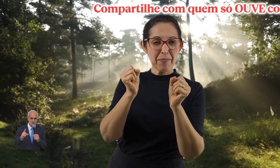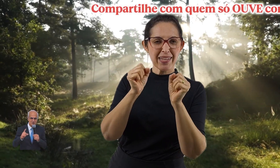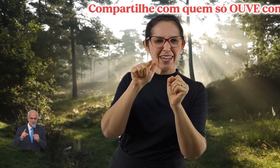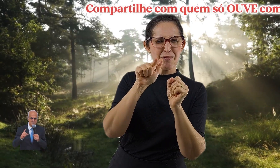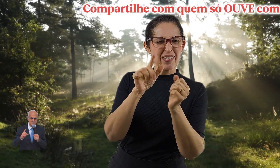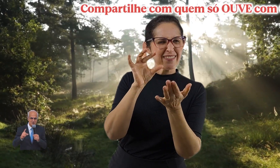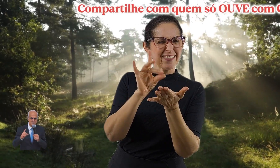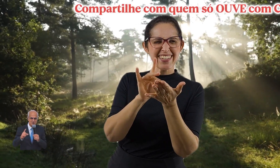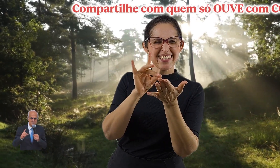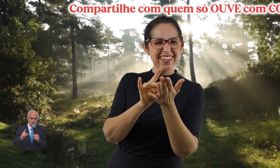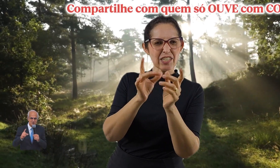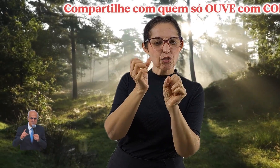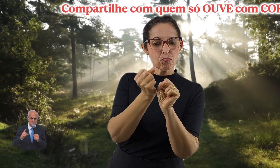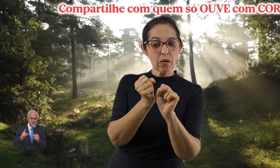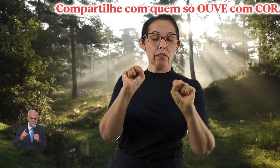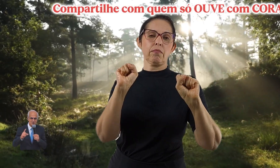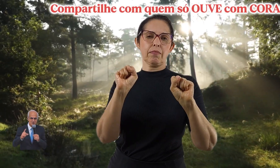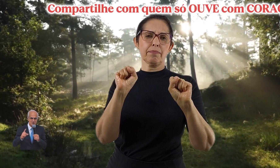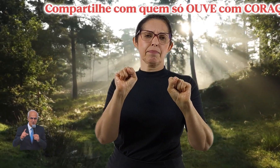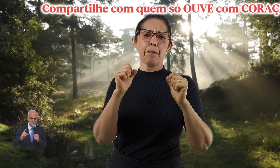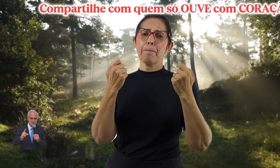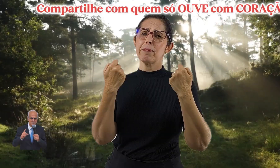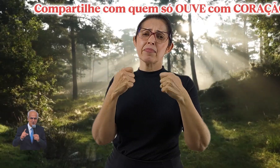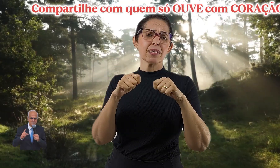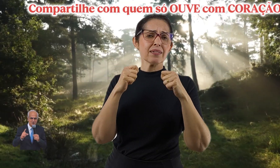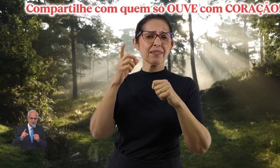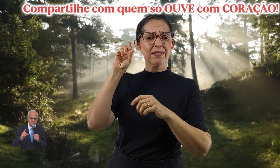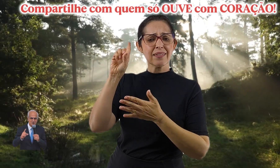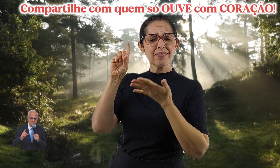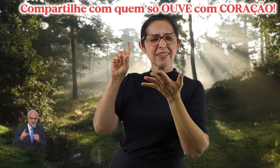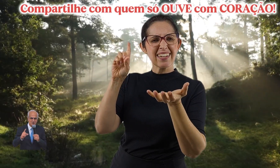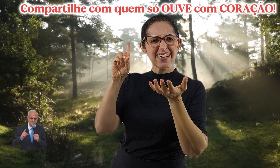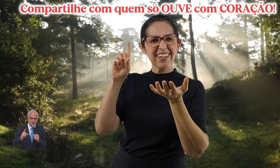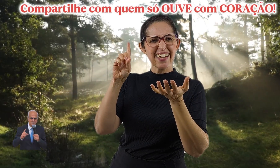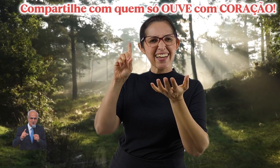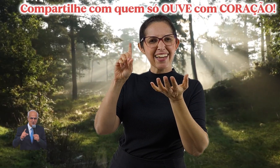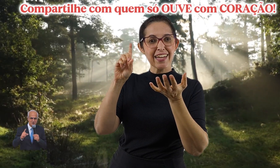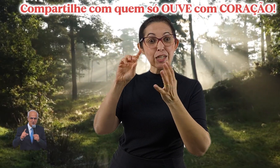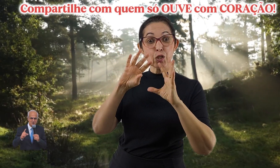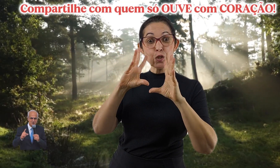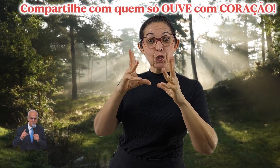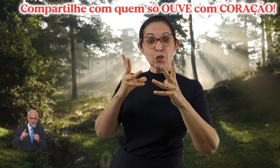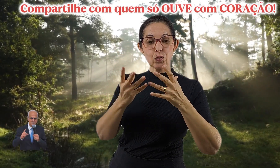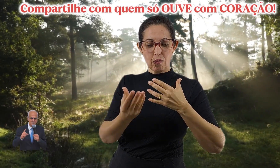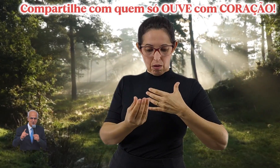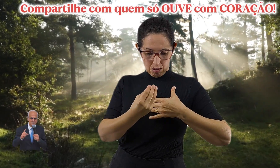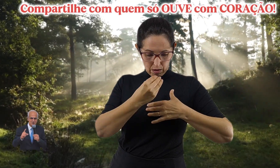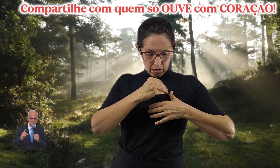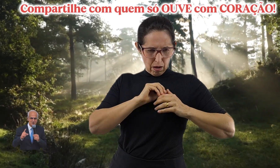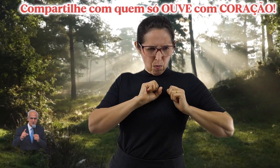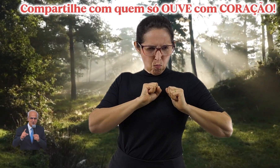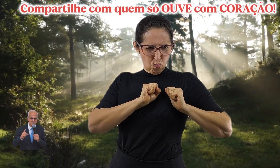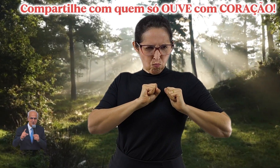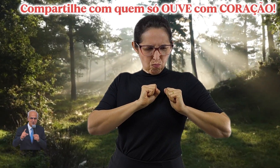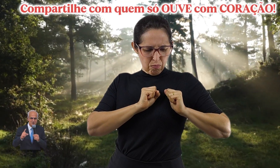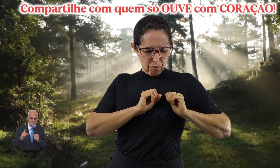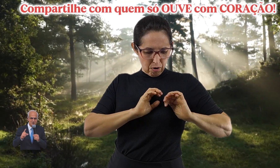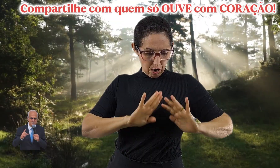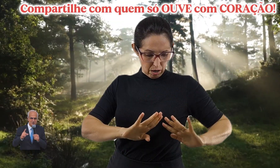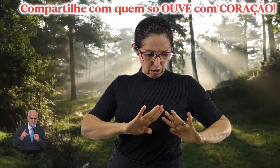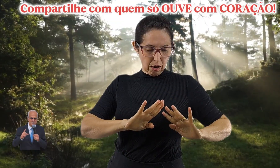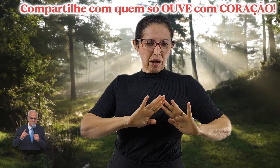sereis livres. A libertação que o Senhor quer te dar não é pela metade, não, é uma libertação completa. Mas eu nasci assim,